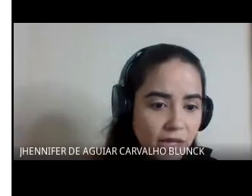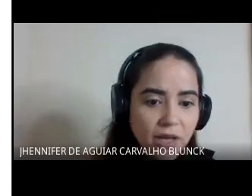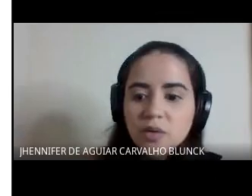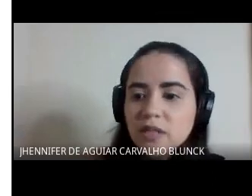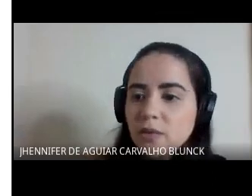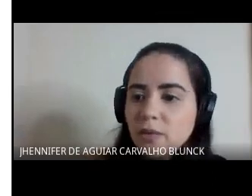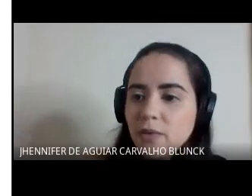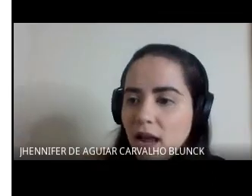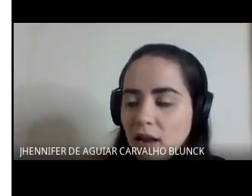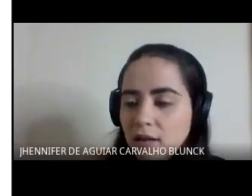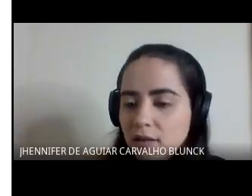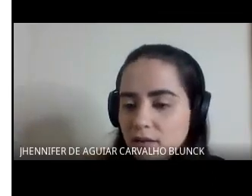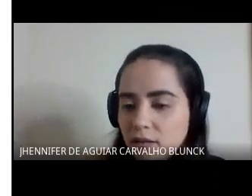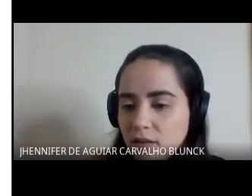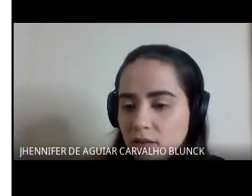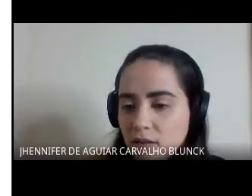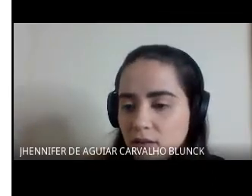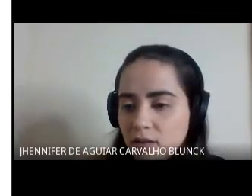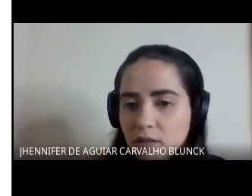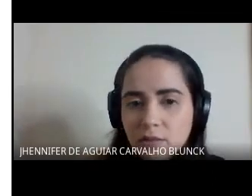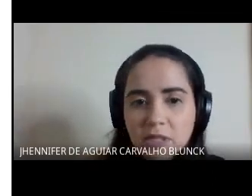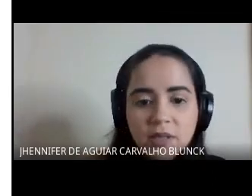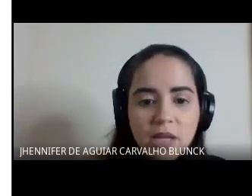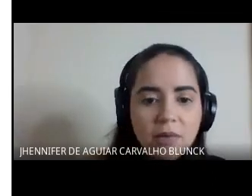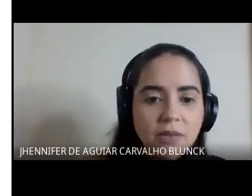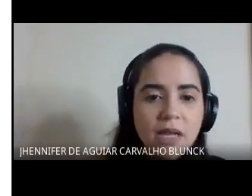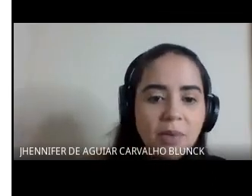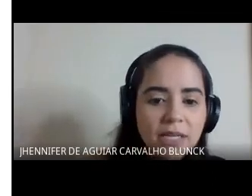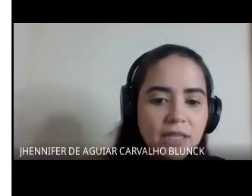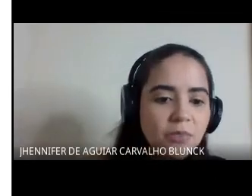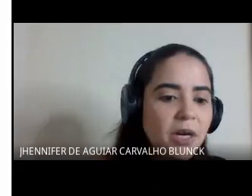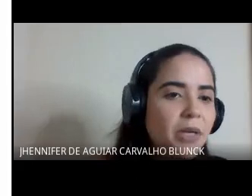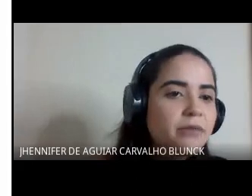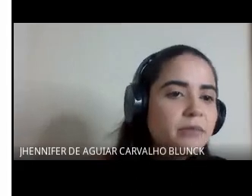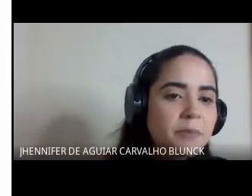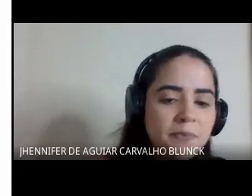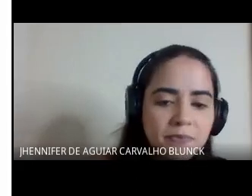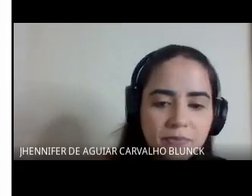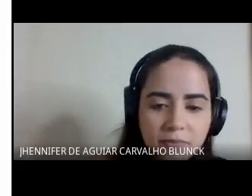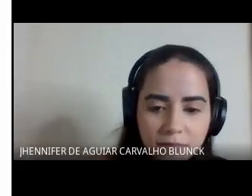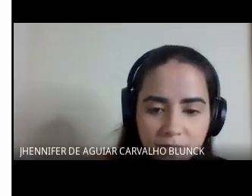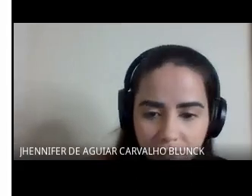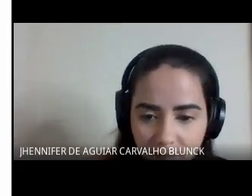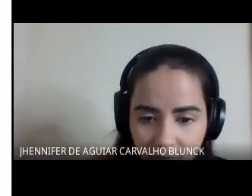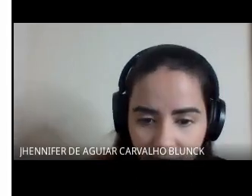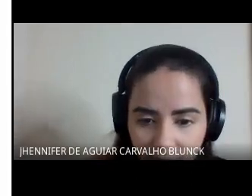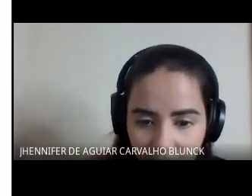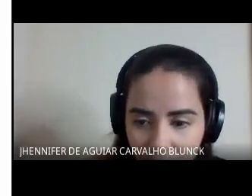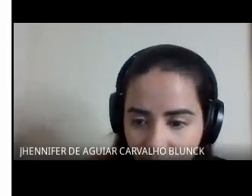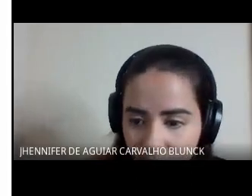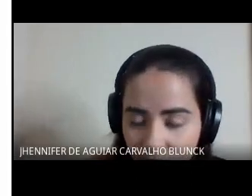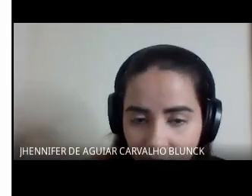Parece que tem alguém que não conseguiu entrar, mas não tá aparecendo para mim.